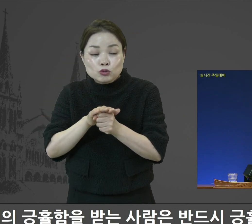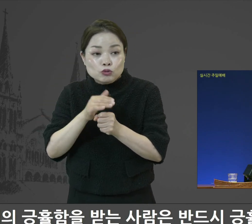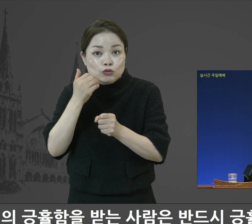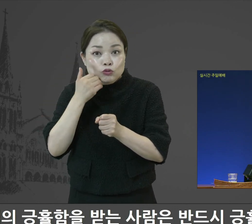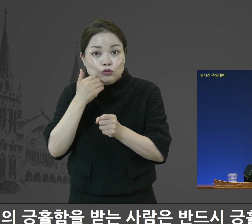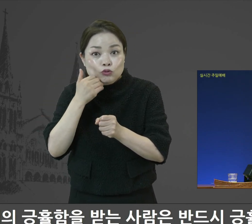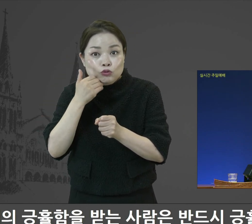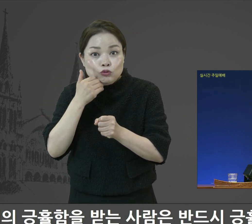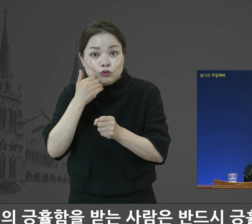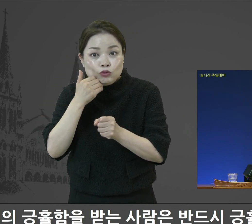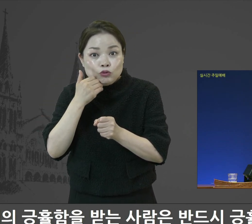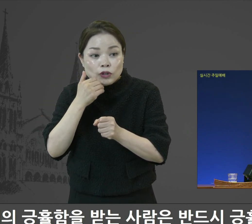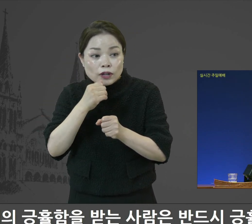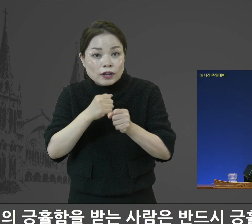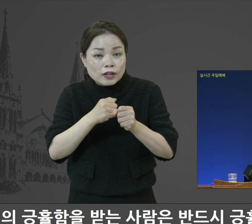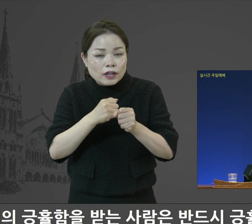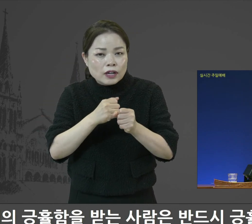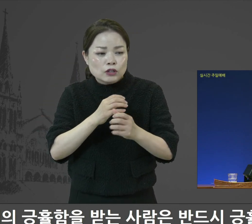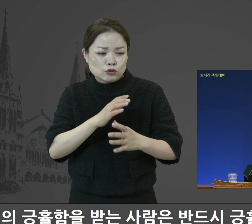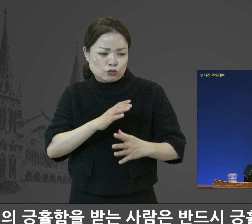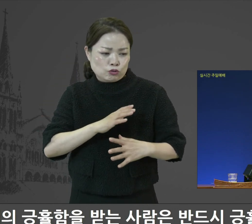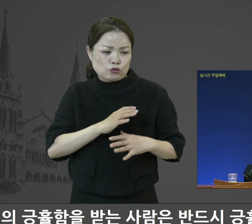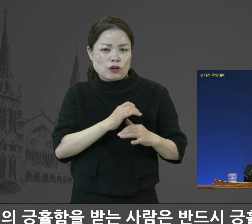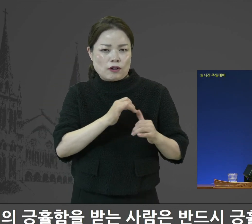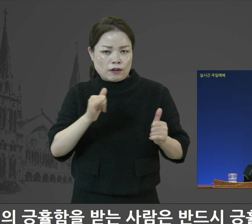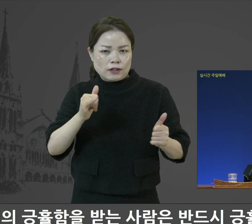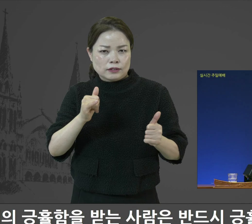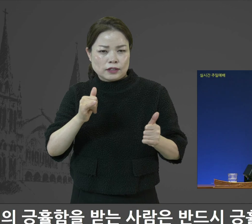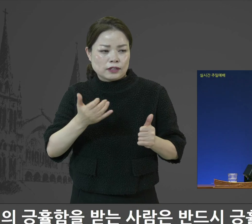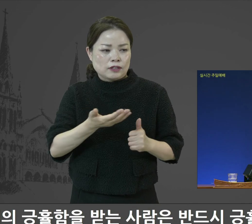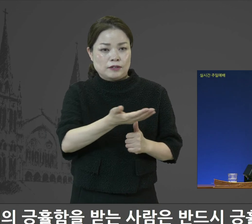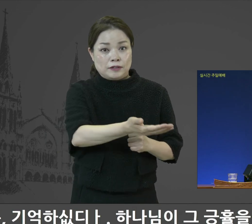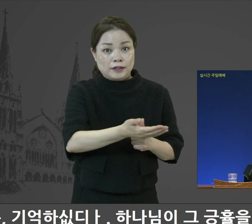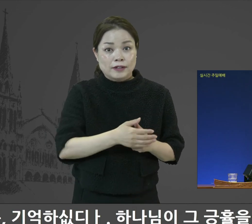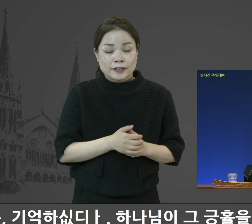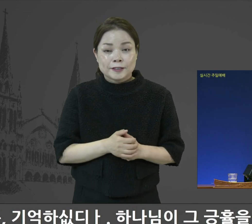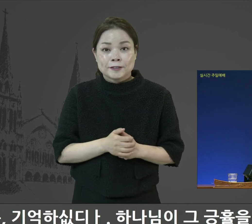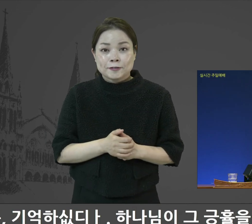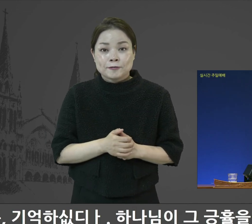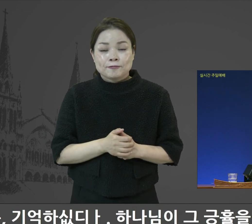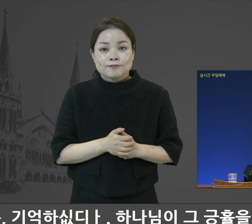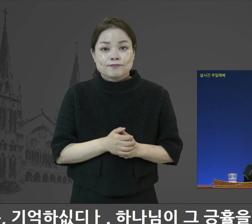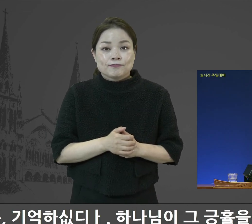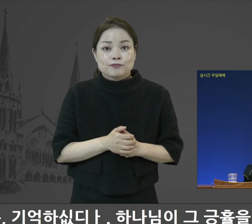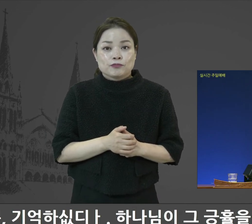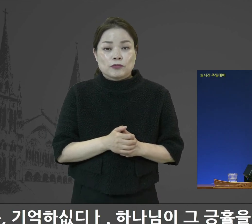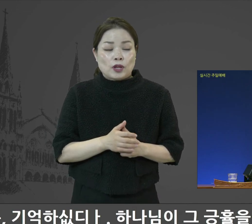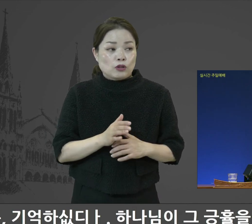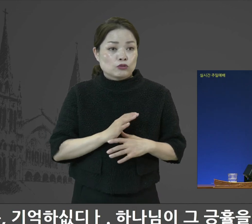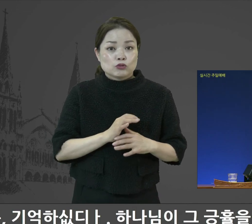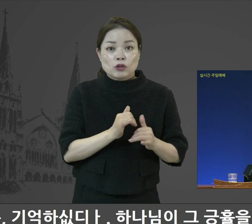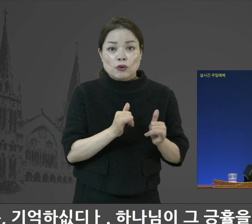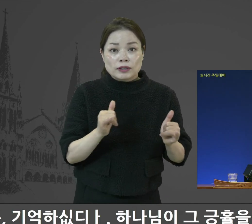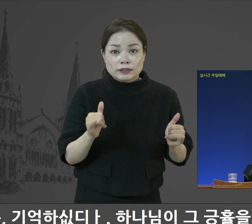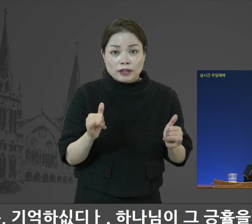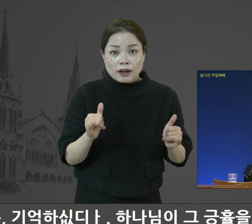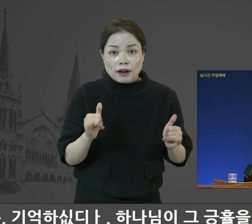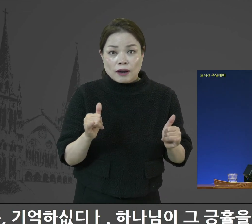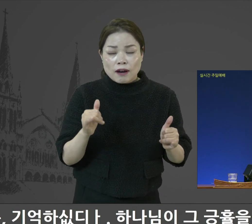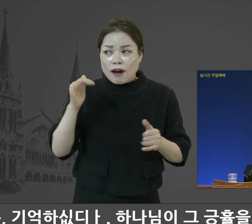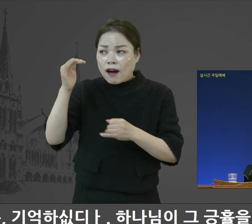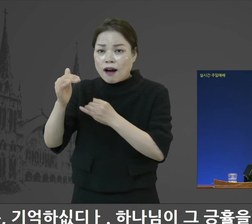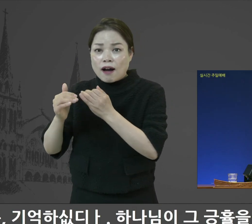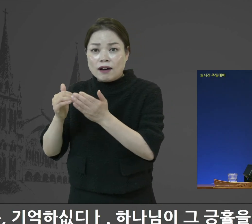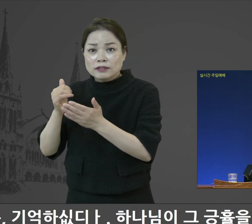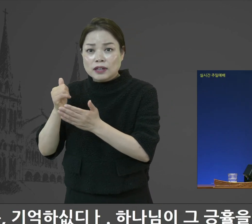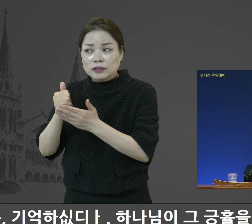누구에게 행하느냐? 두려워하는 자에게 행한다. 이렇게 기록이 되어 있습니다. 두려워하는 자에게,